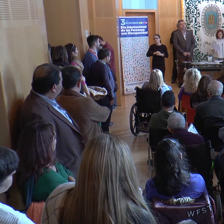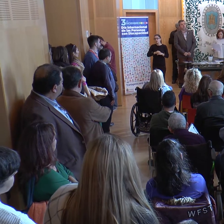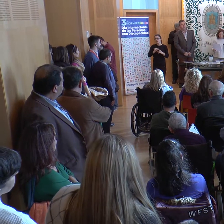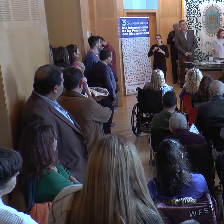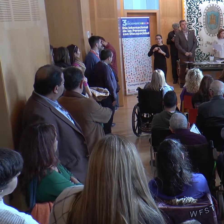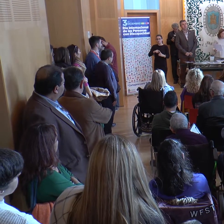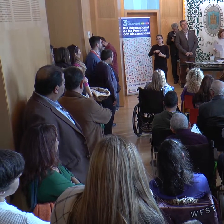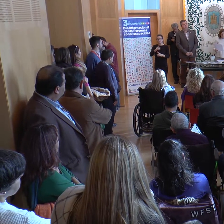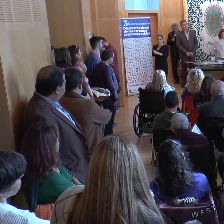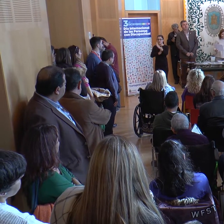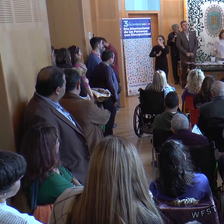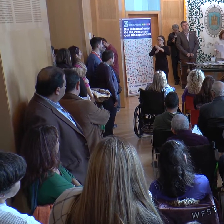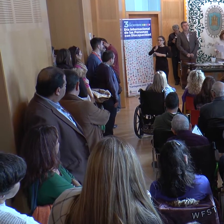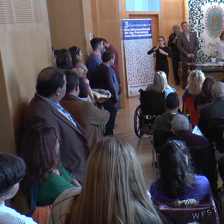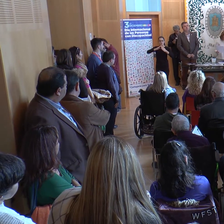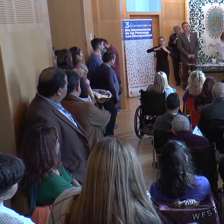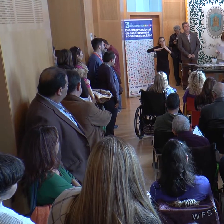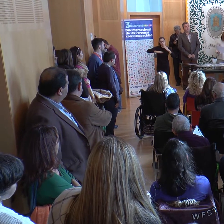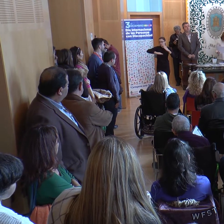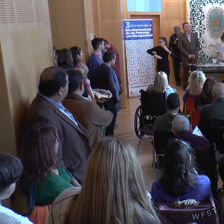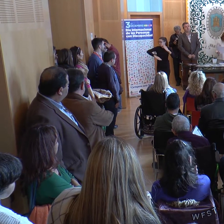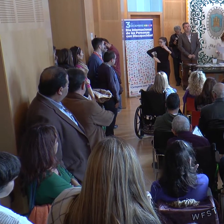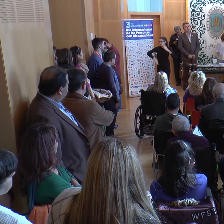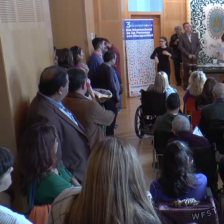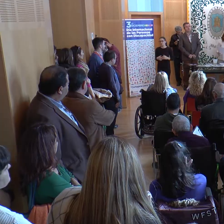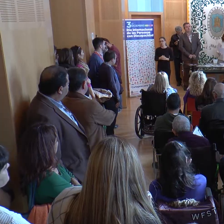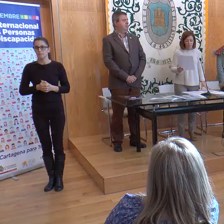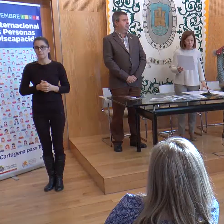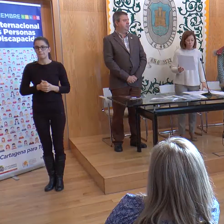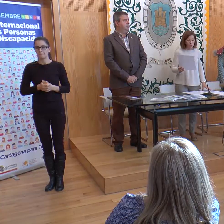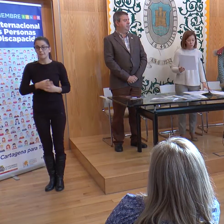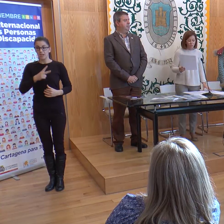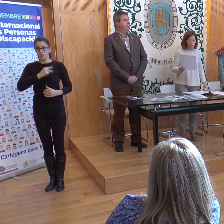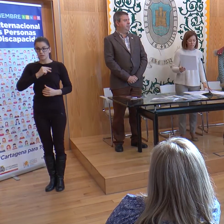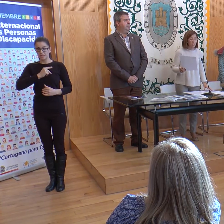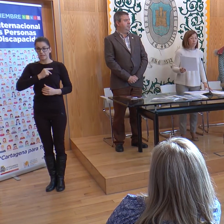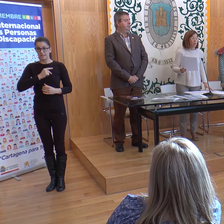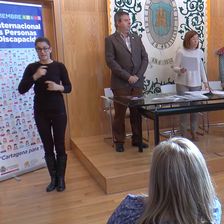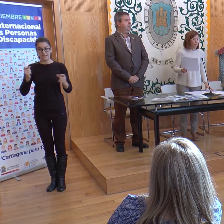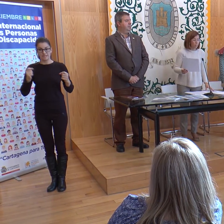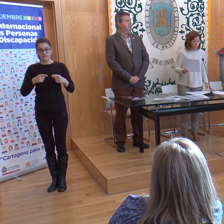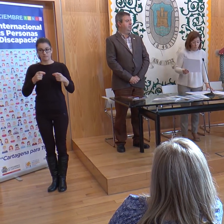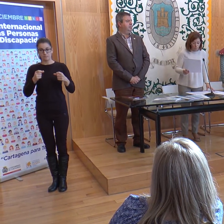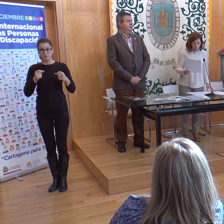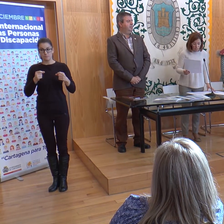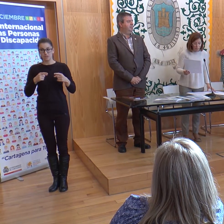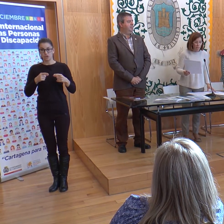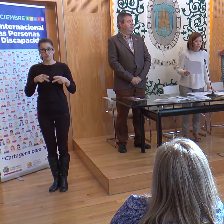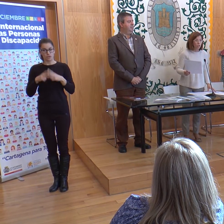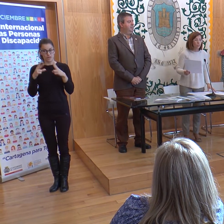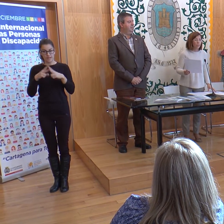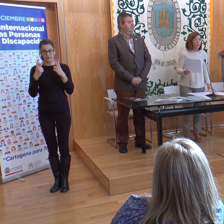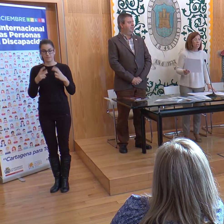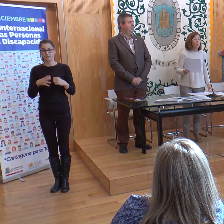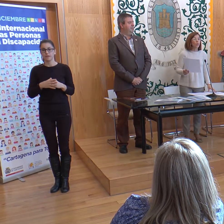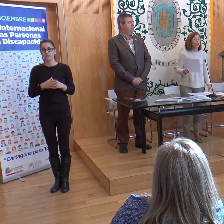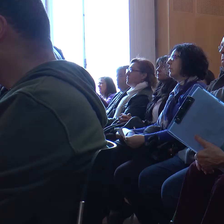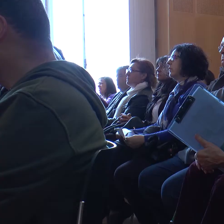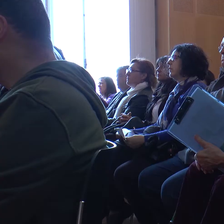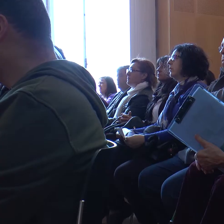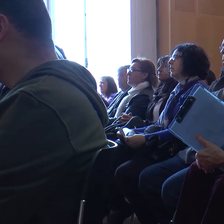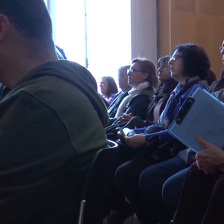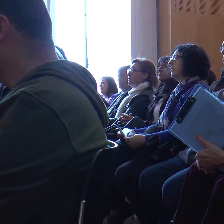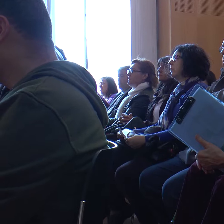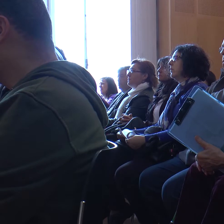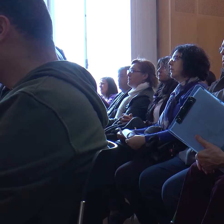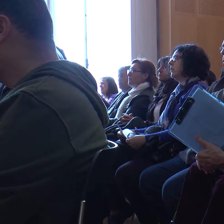gobierno que tengan que ver que decir algo aportar para hacer que la discapacidad no sea un punto de separación sino que al final